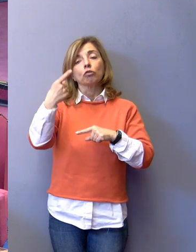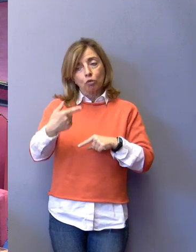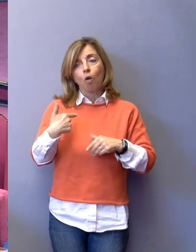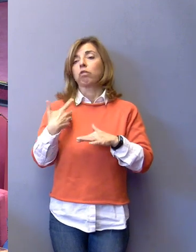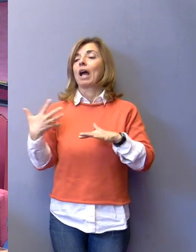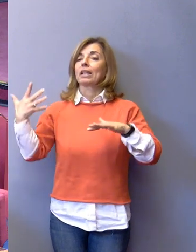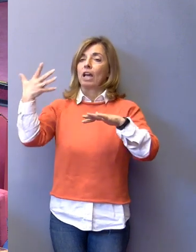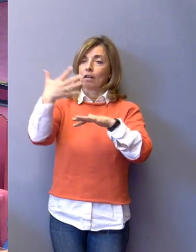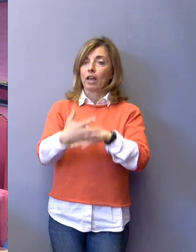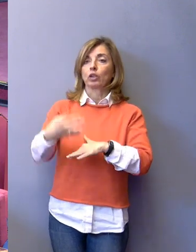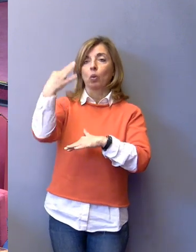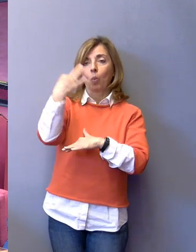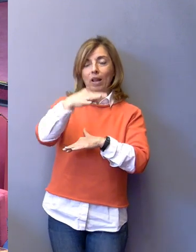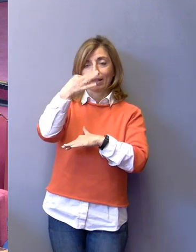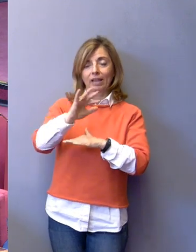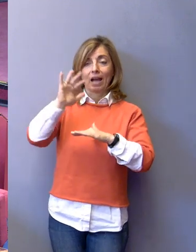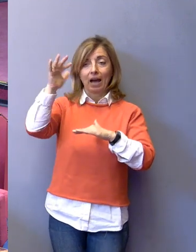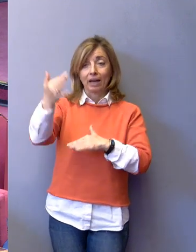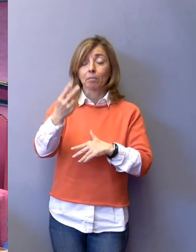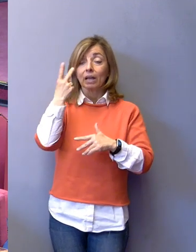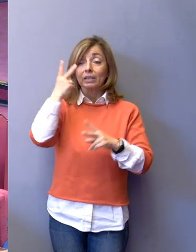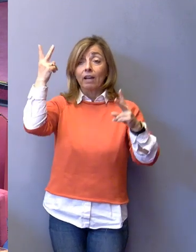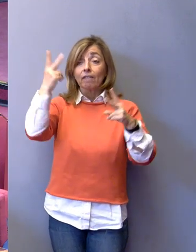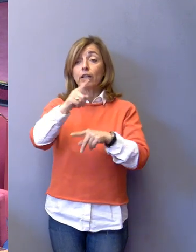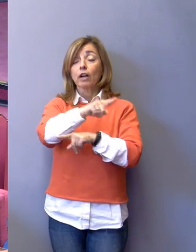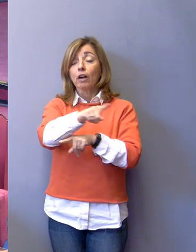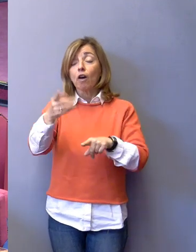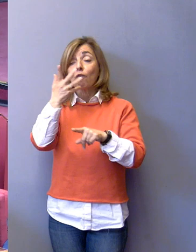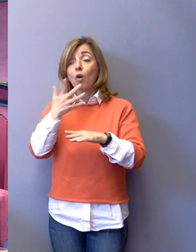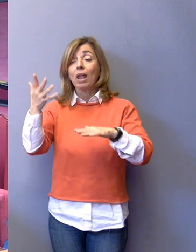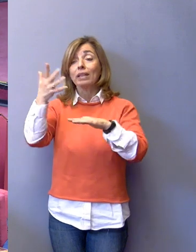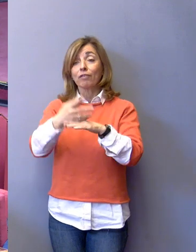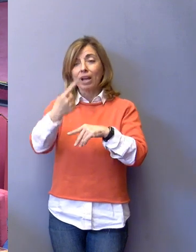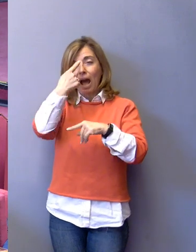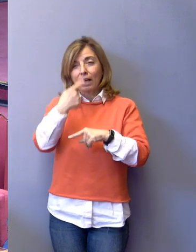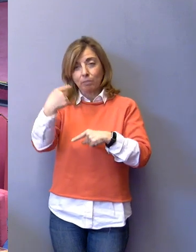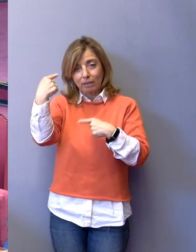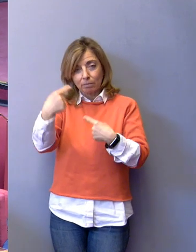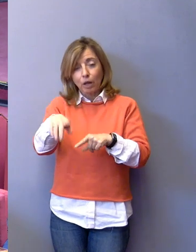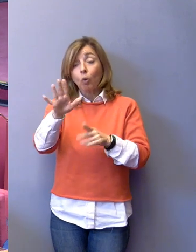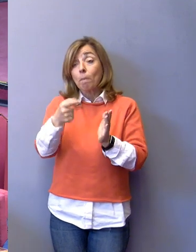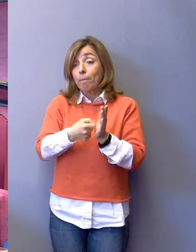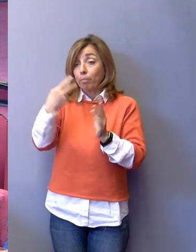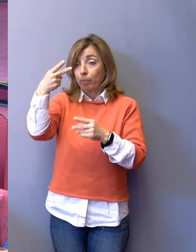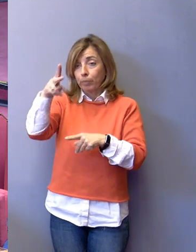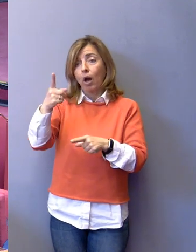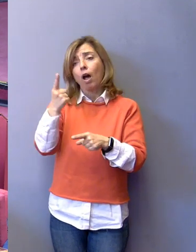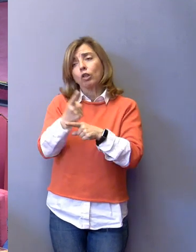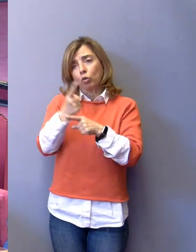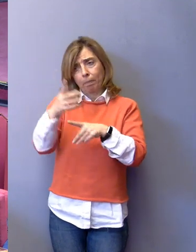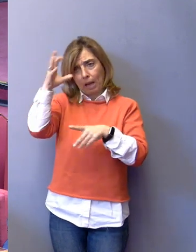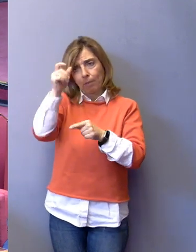davvero volete intervenire su questi aspetti come prioritari Dobbiamo però capirci